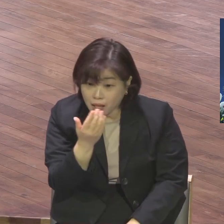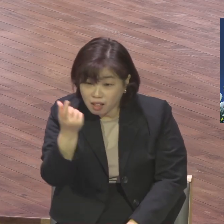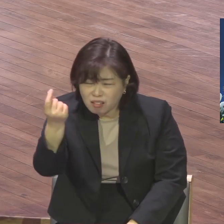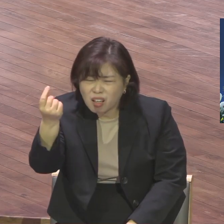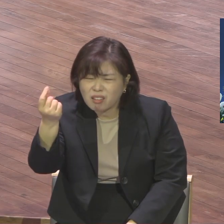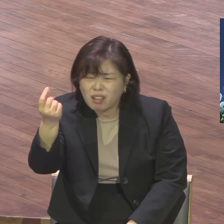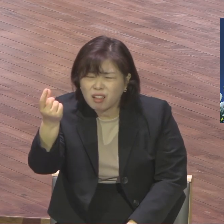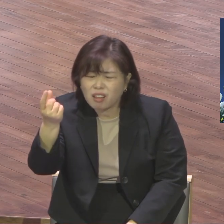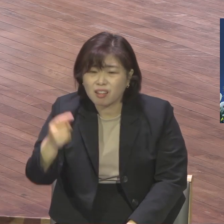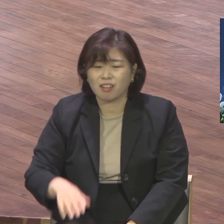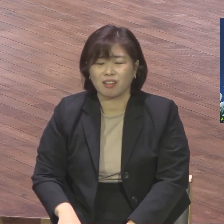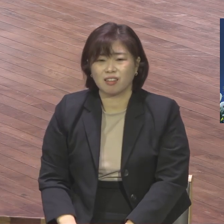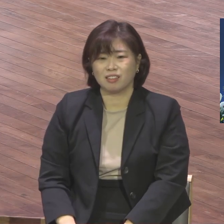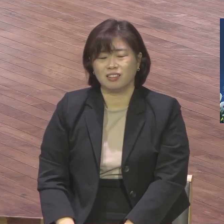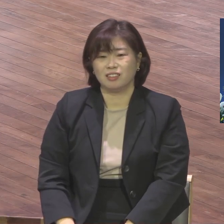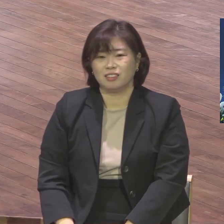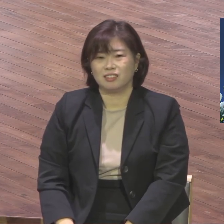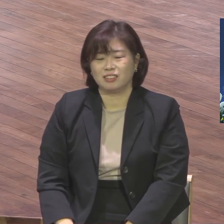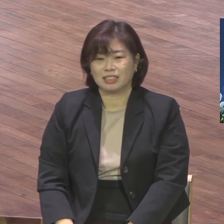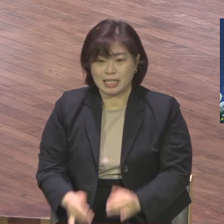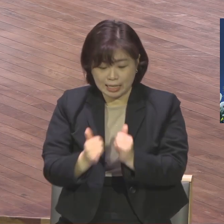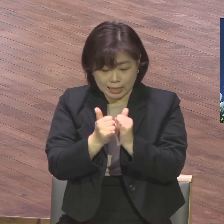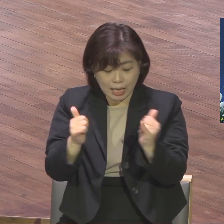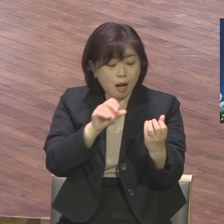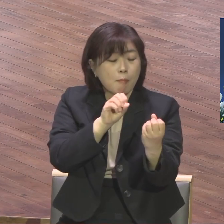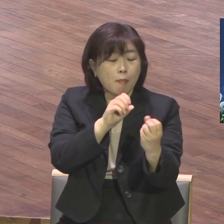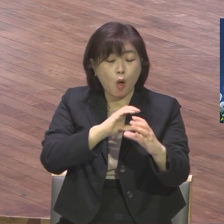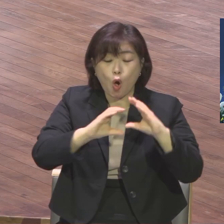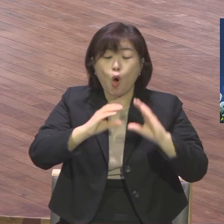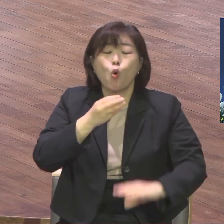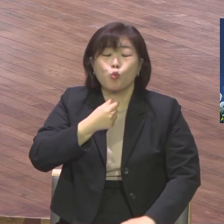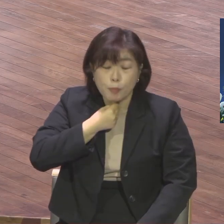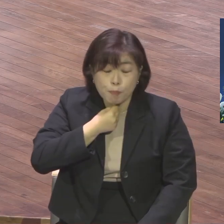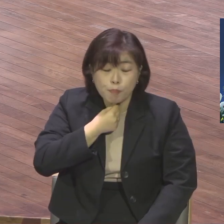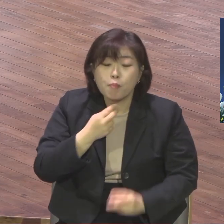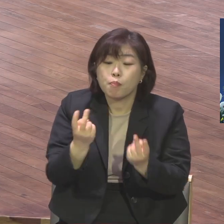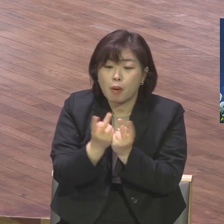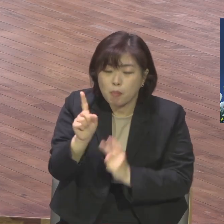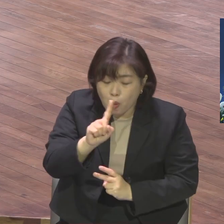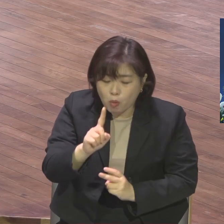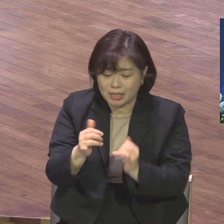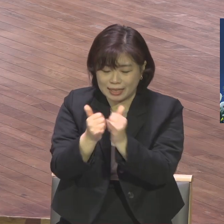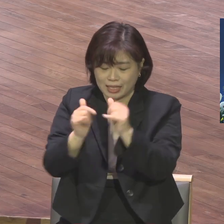육신의 옷을 입고 오셔서 범죄한 아담의 후손이 아니라